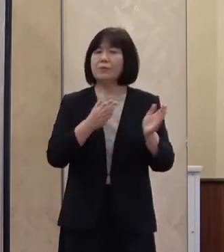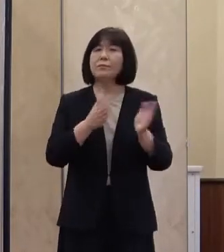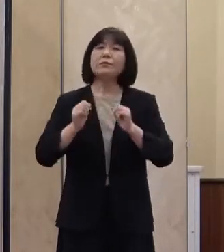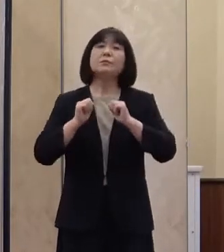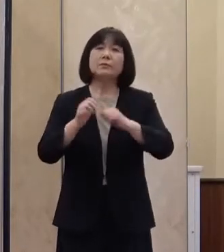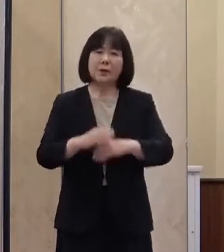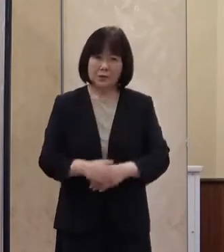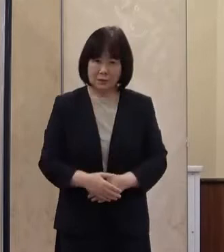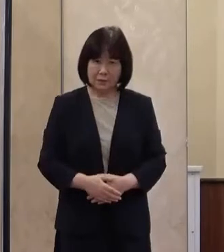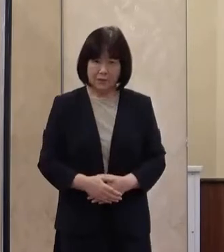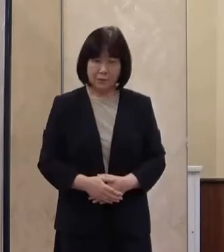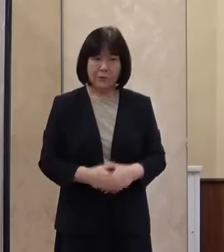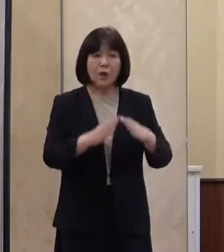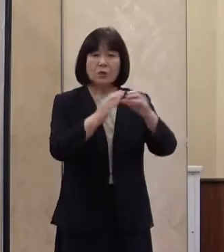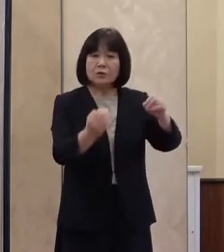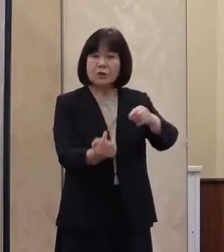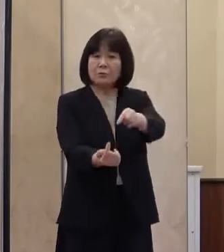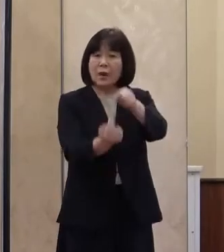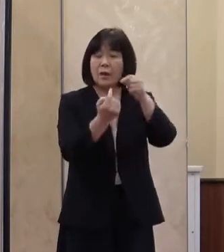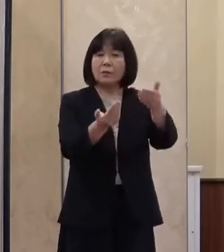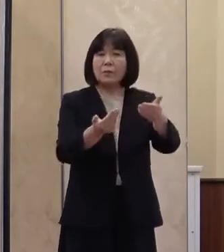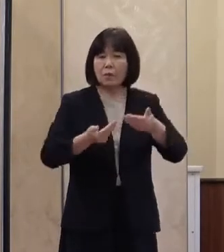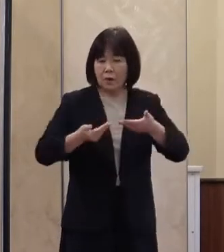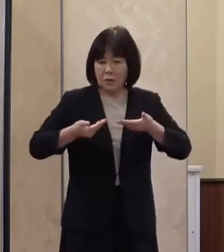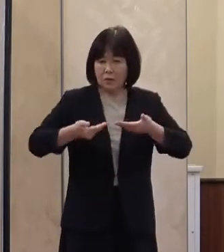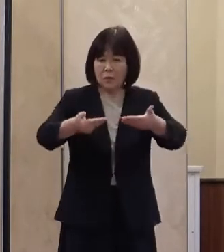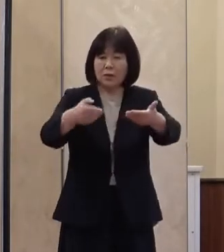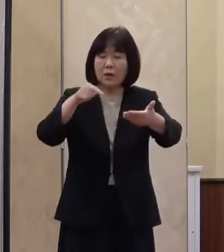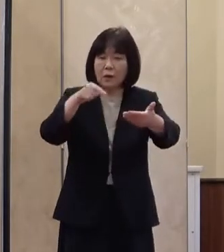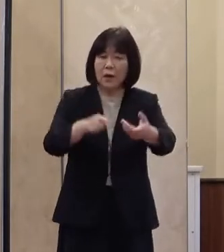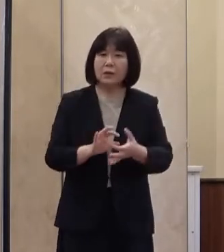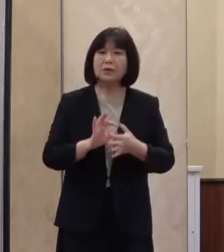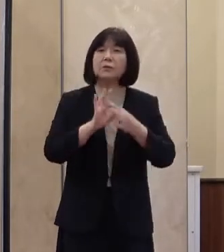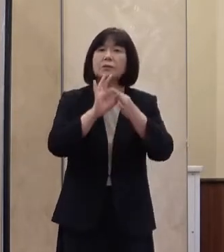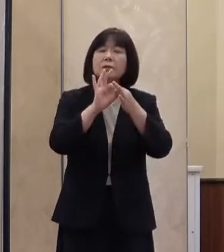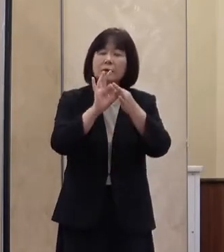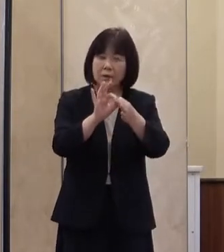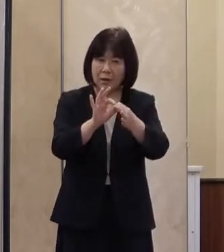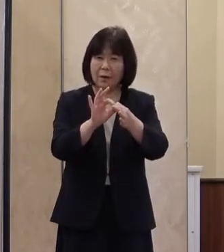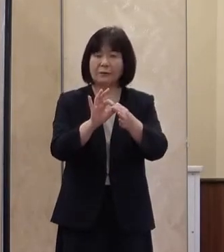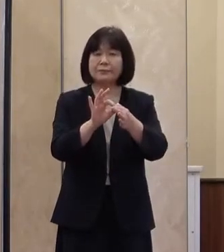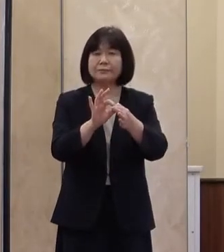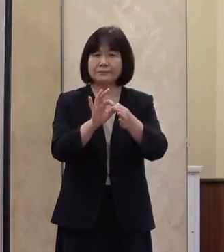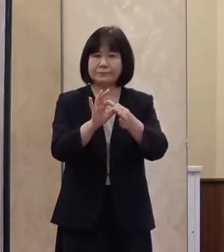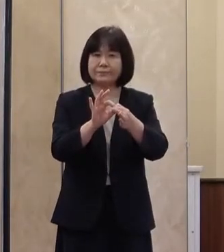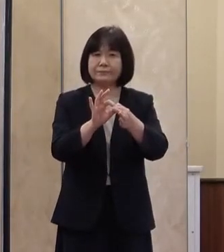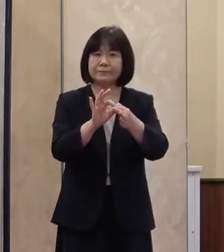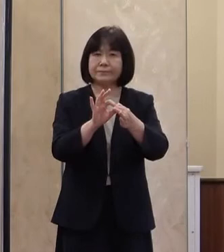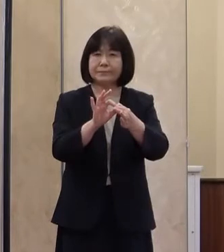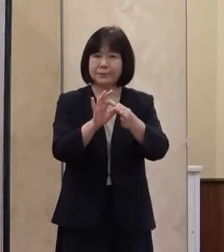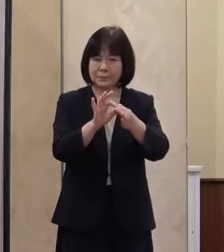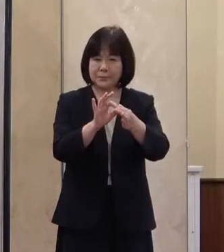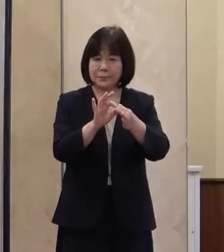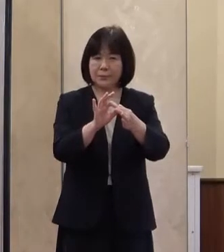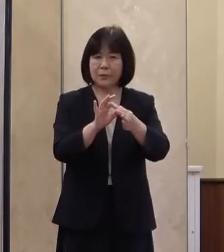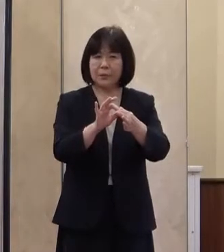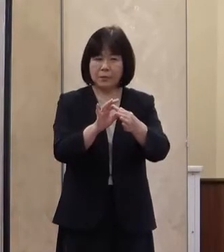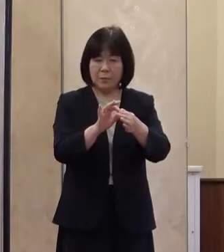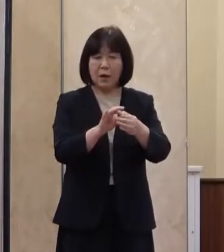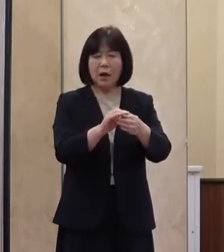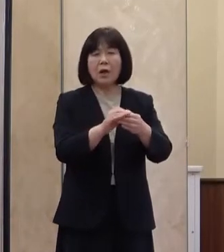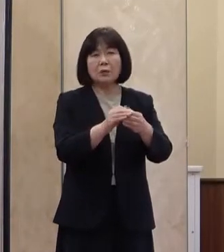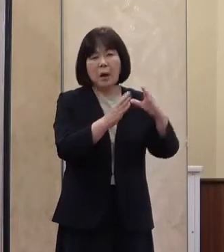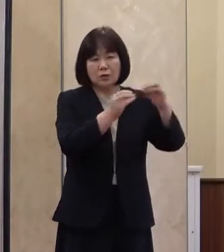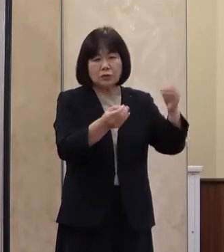の採択を受けた商店街につきましては、 その国の事業の上